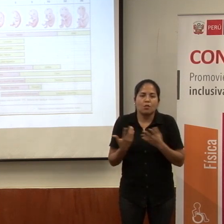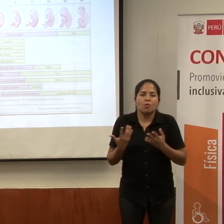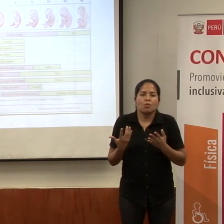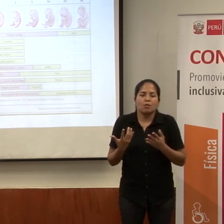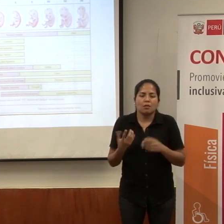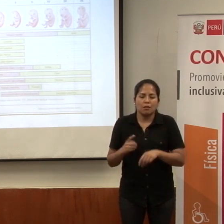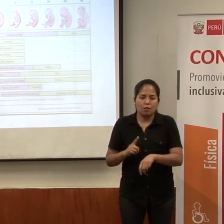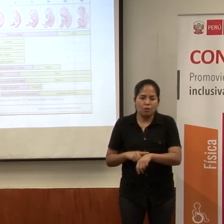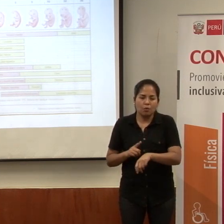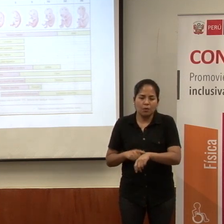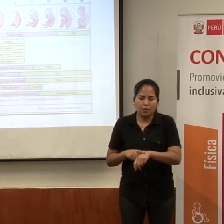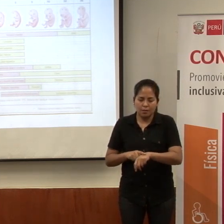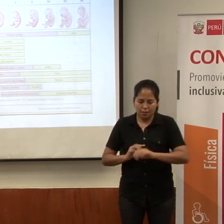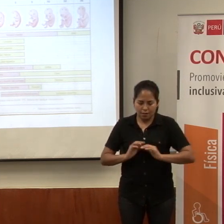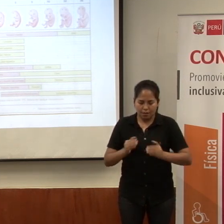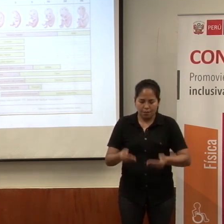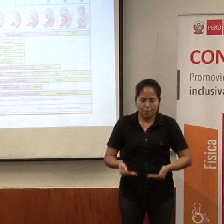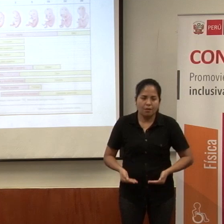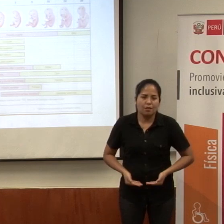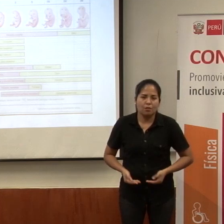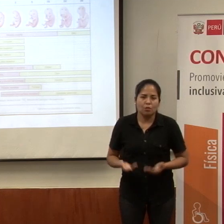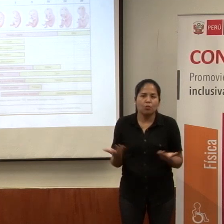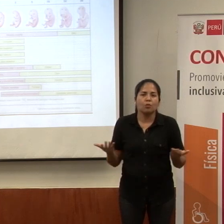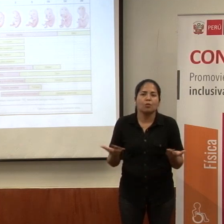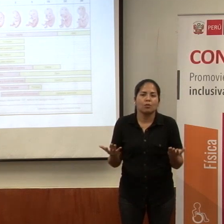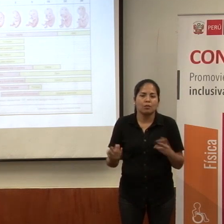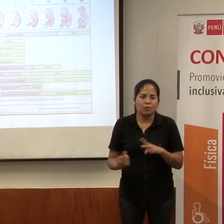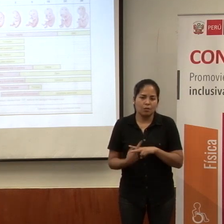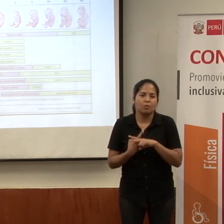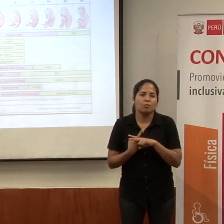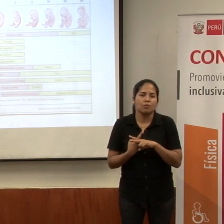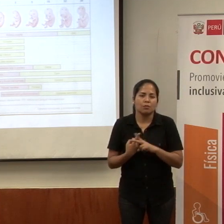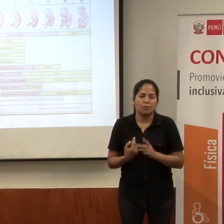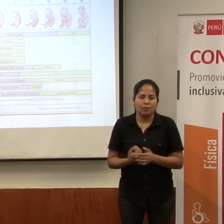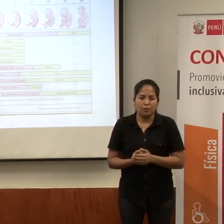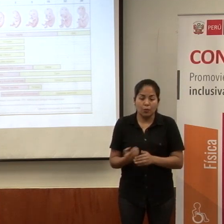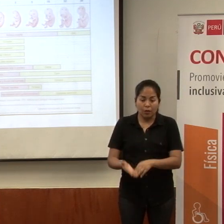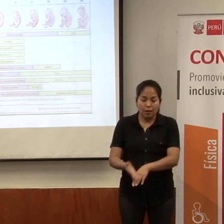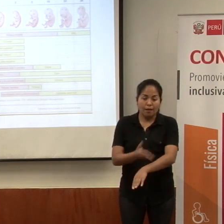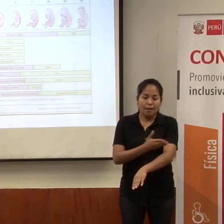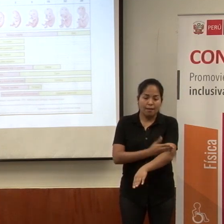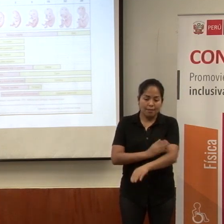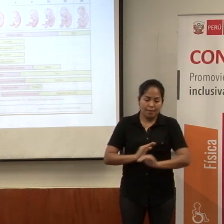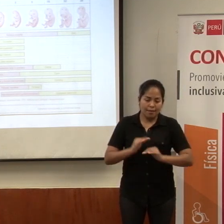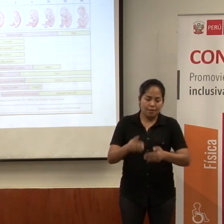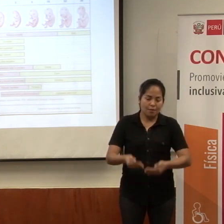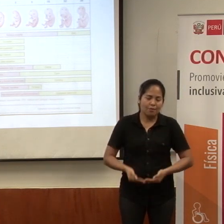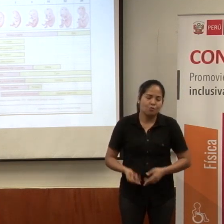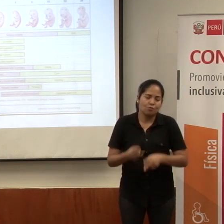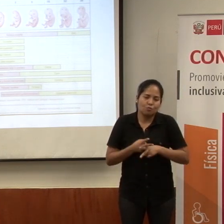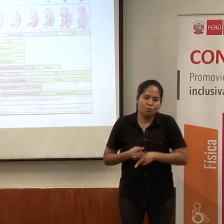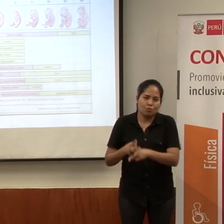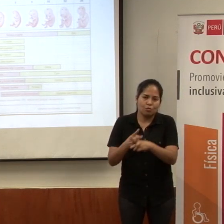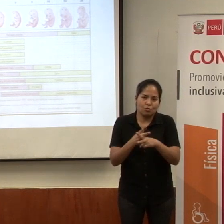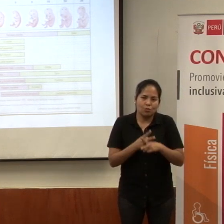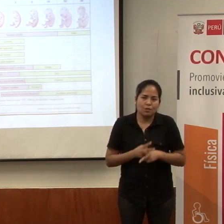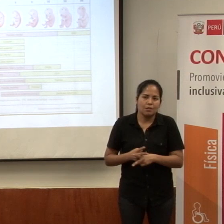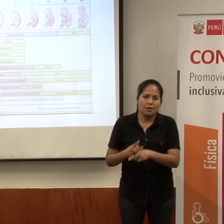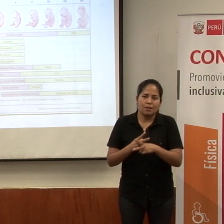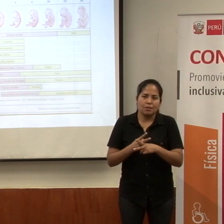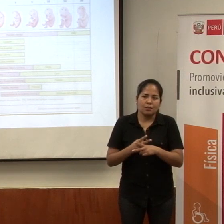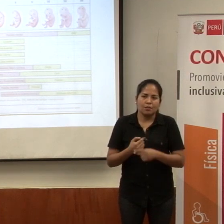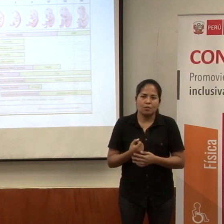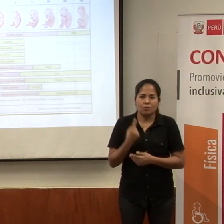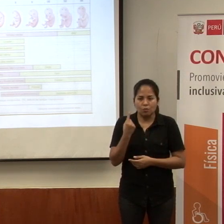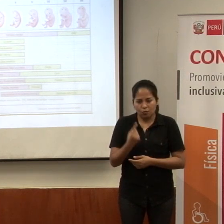qué etapa del embarazo se produjo, ¿okay? Por eso es tan importante el cuidado prenatal, ¿no? Por eso es tan importante, y no una